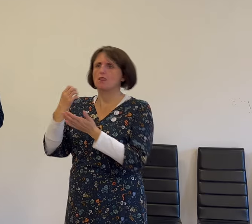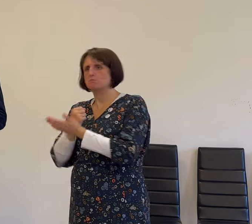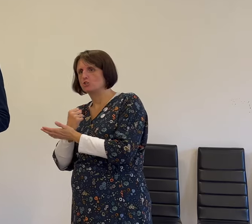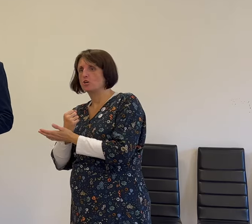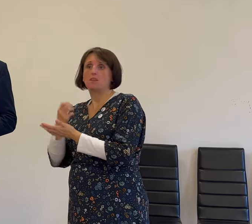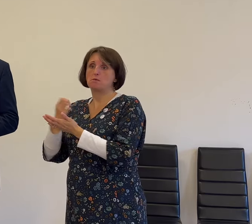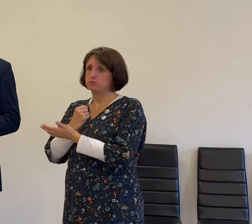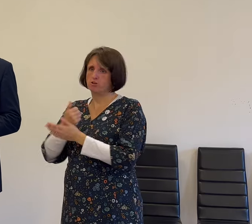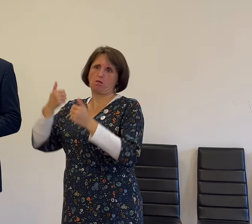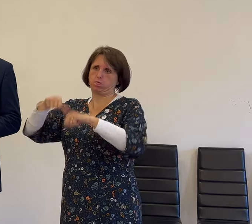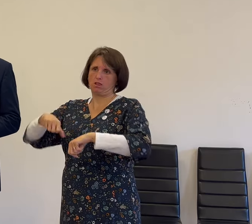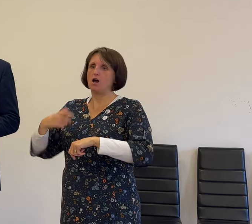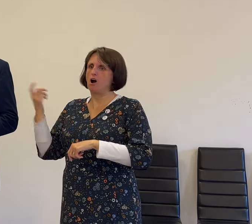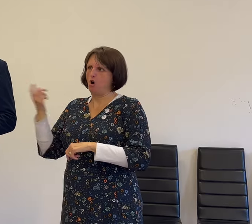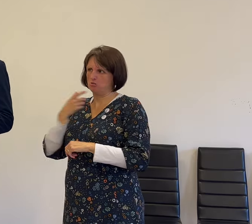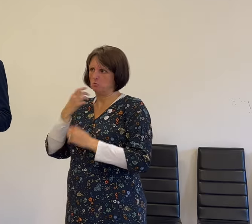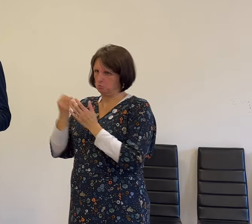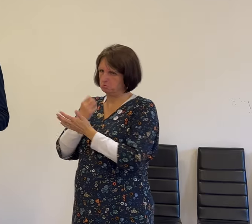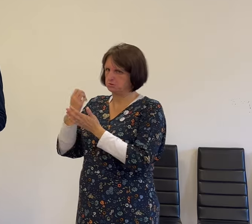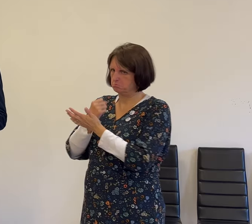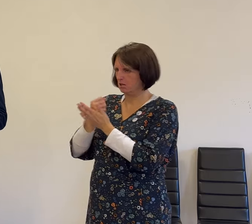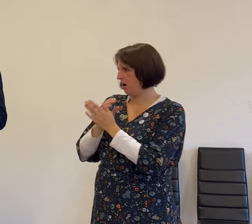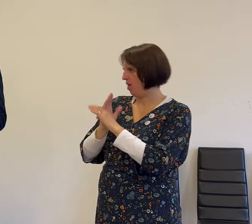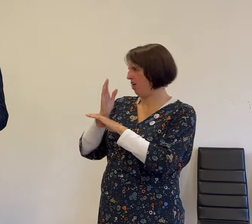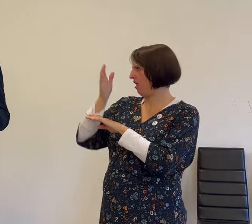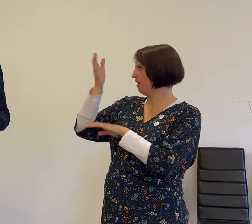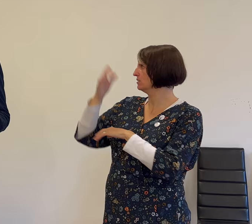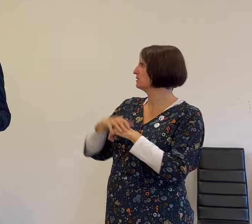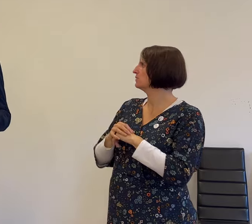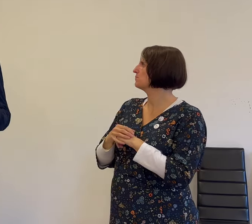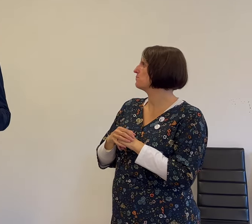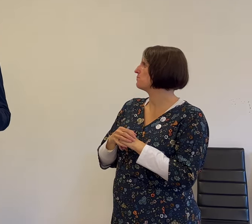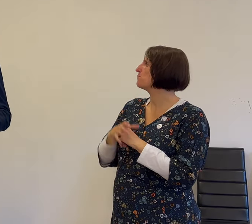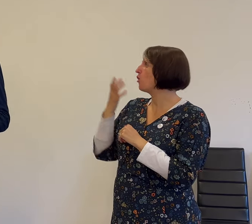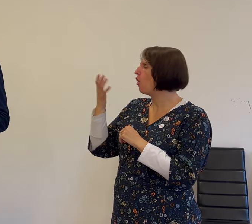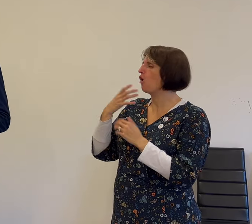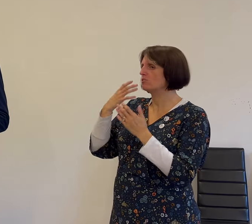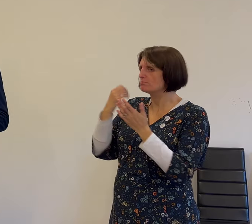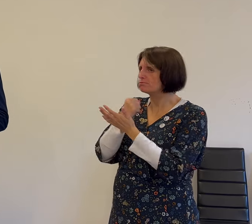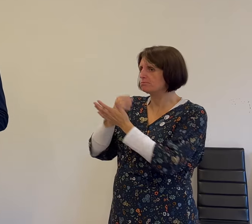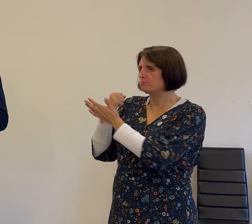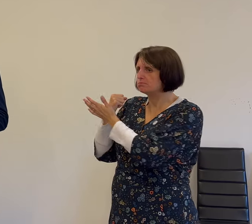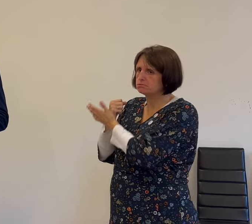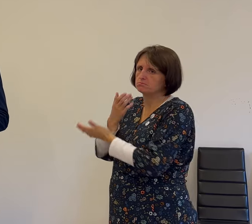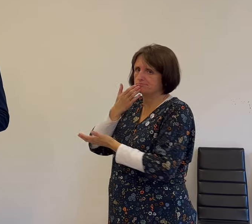jeho oponentů a on drtivou většinu těch zápasů vyhrál.